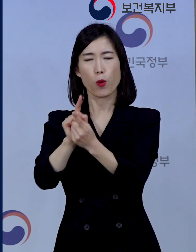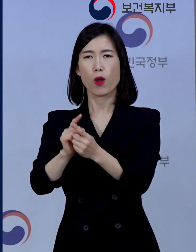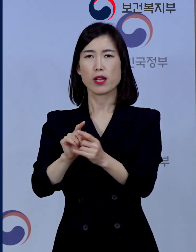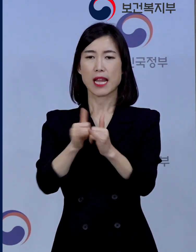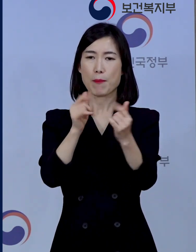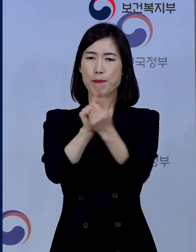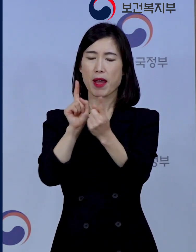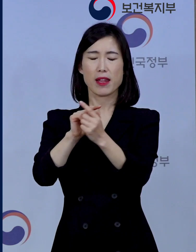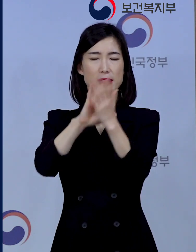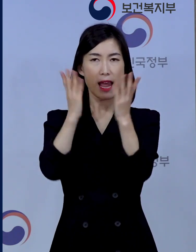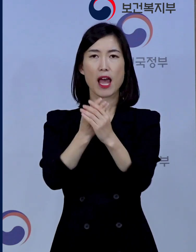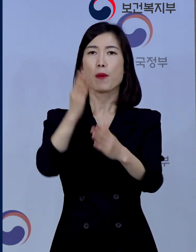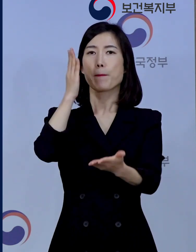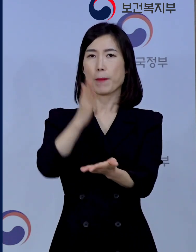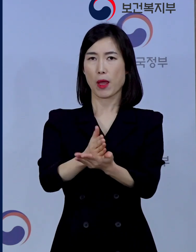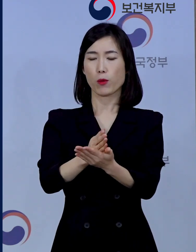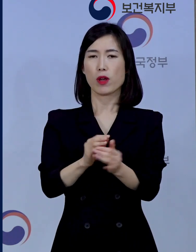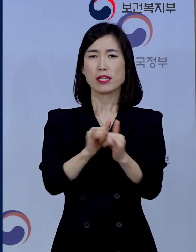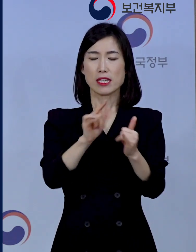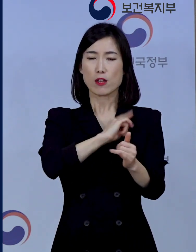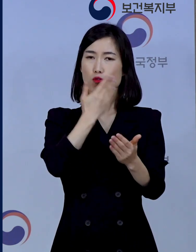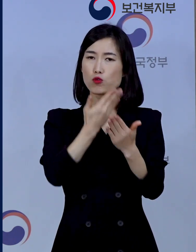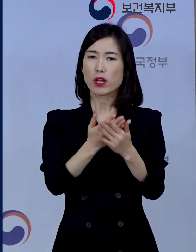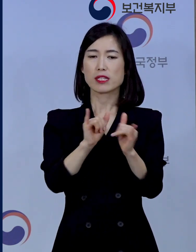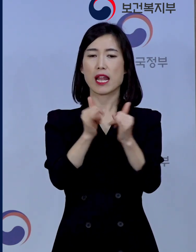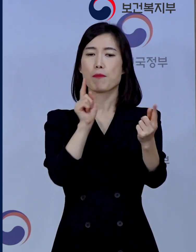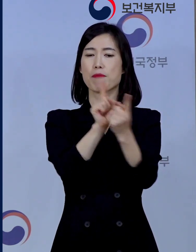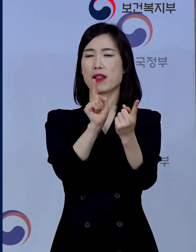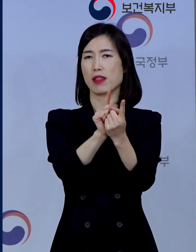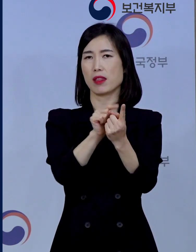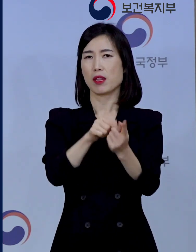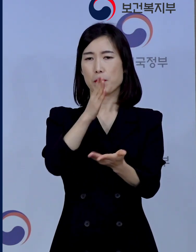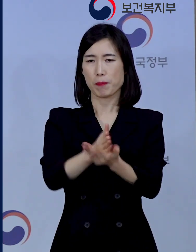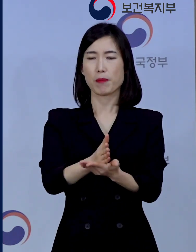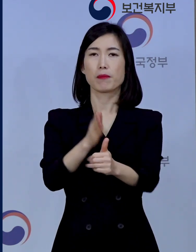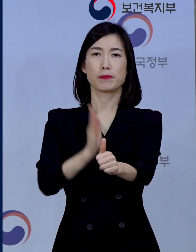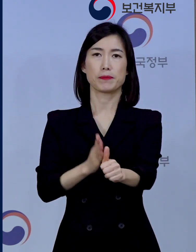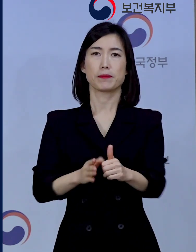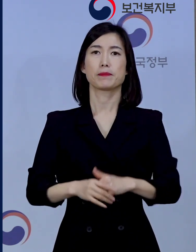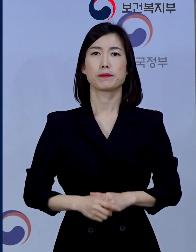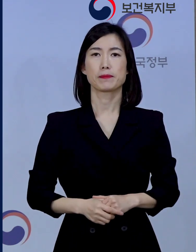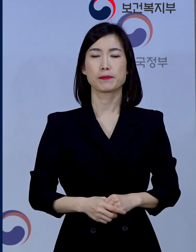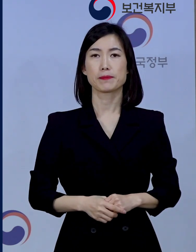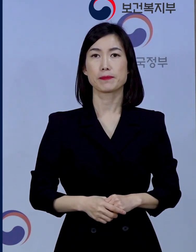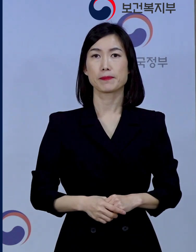사회적 활동을 자제하시고 사람 간의 접촉을 최소화하여 주십시오.